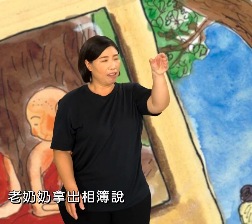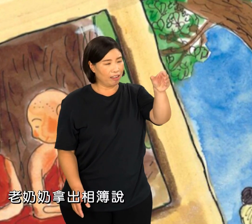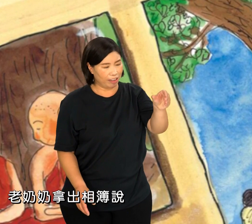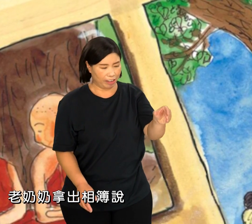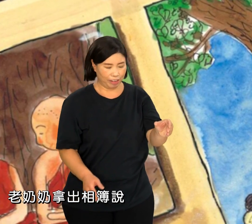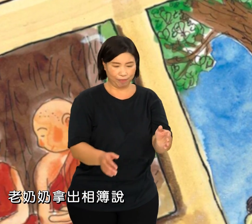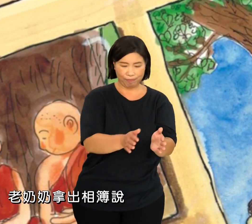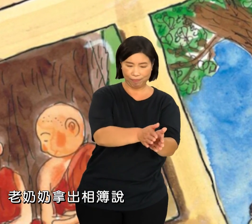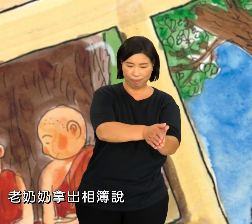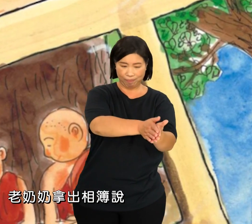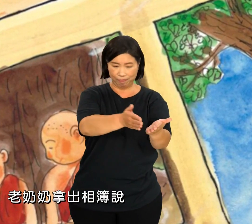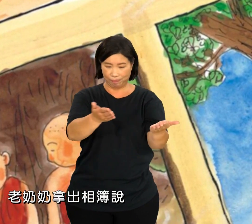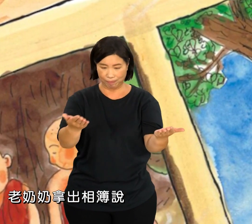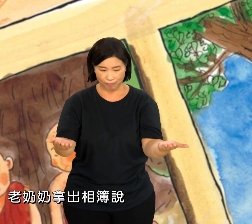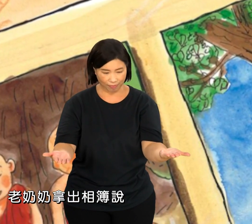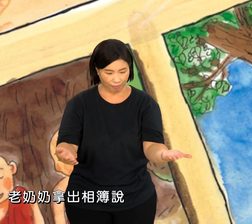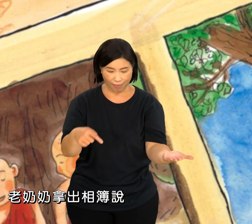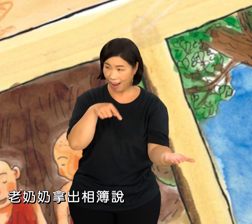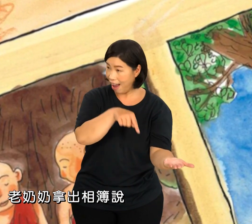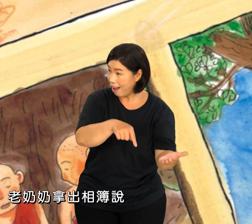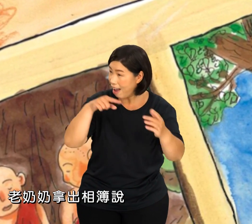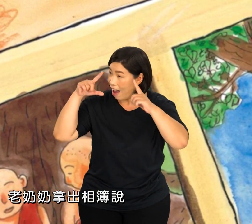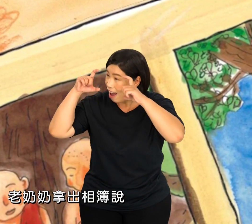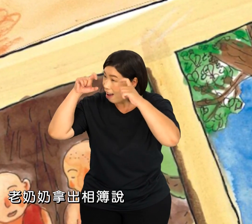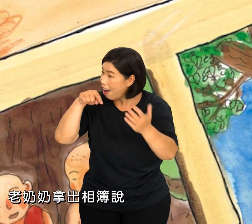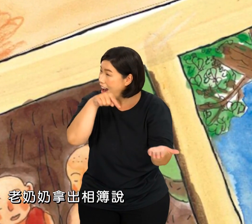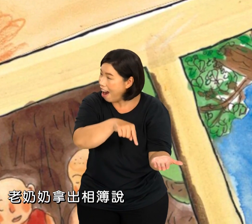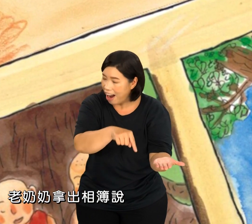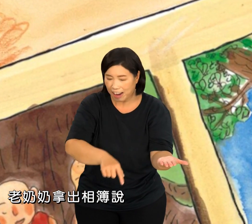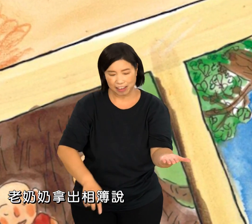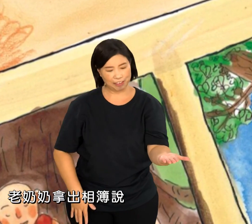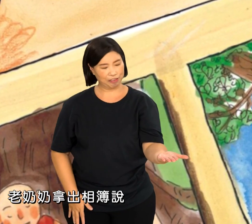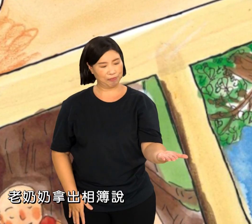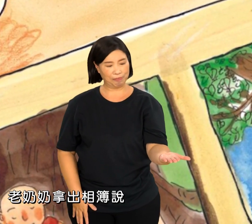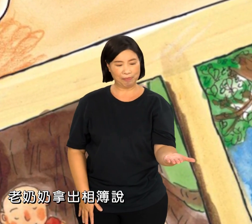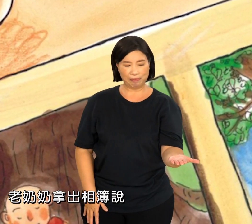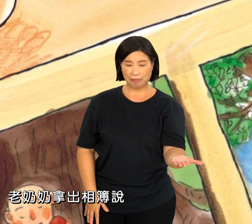老奶奶拿出相簿，说：“